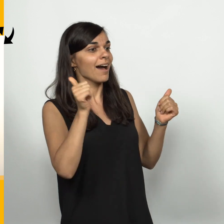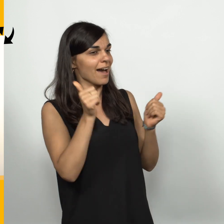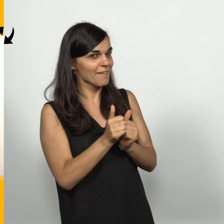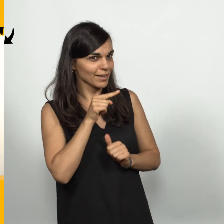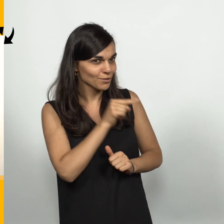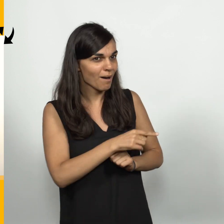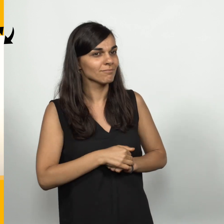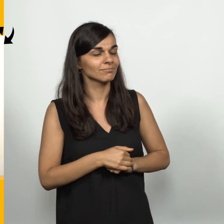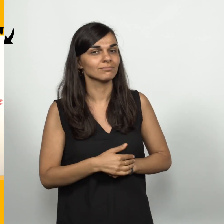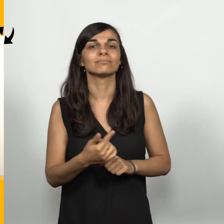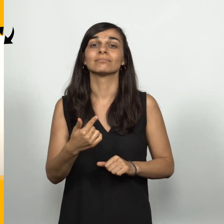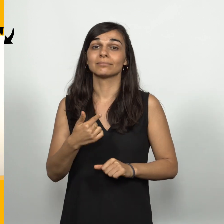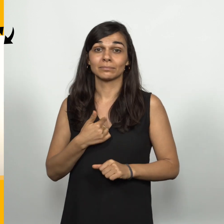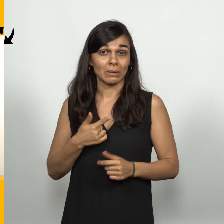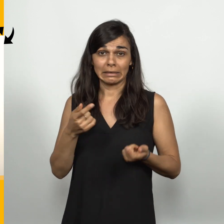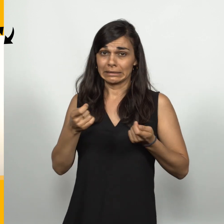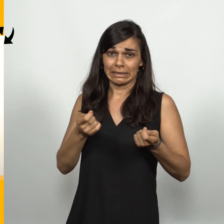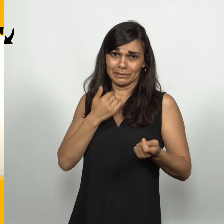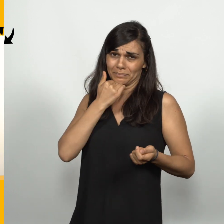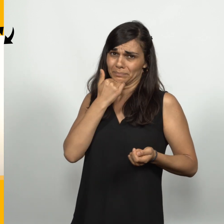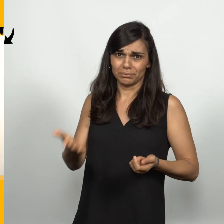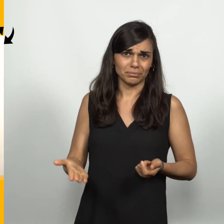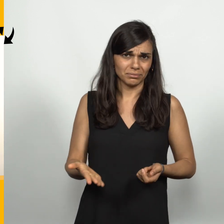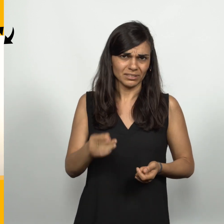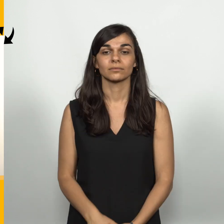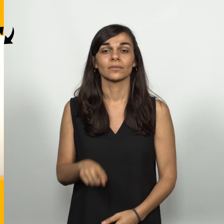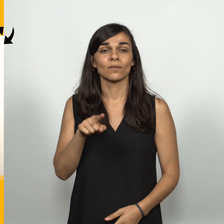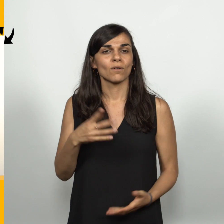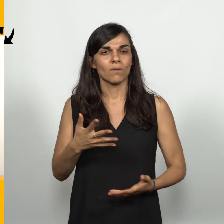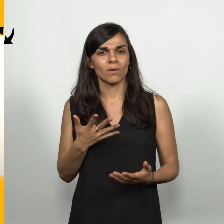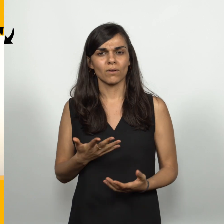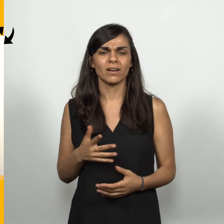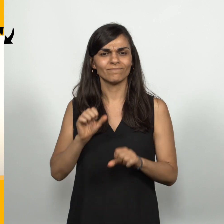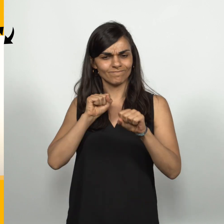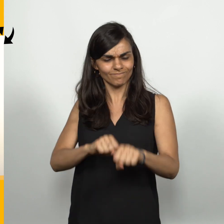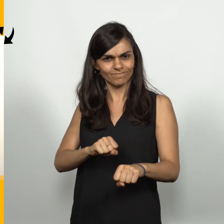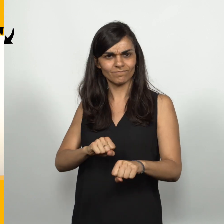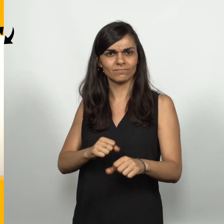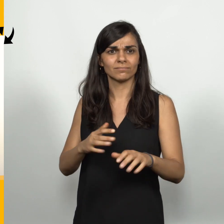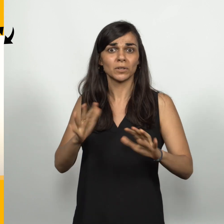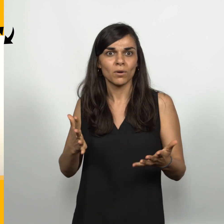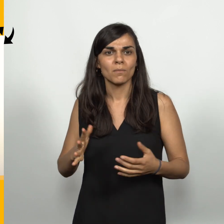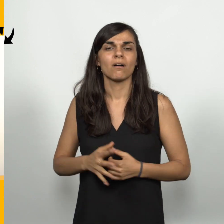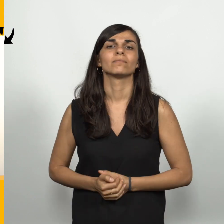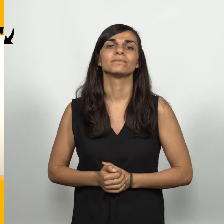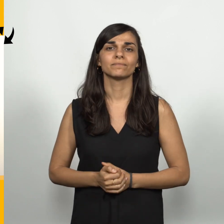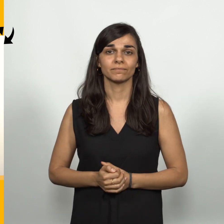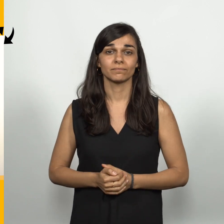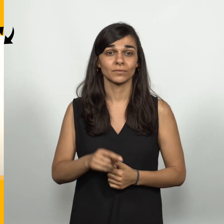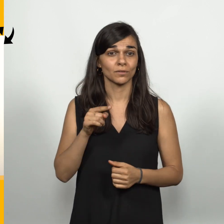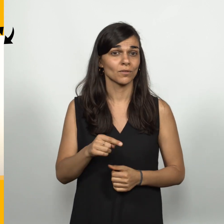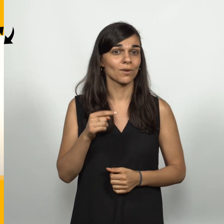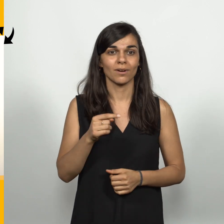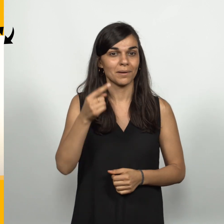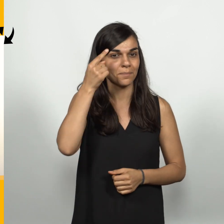toi. » Je ne pouvais rien maîtriser. Il fallait que je prenne position intérieurement. Mais comment faire? Je devais décider de diriger